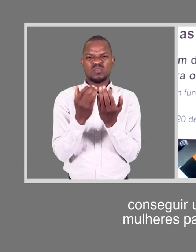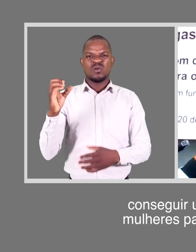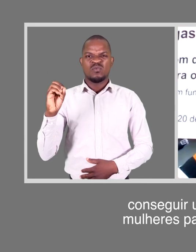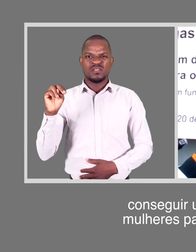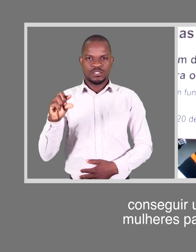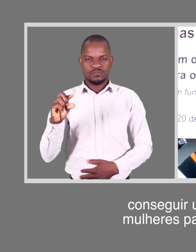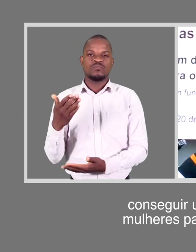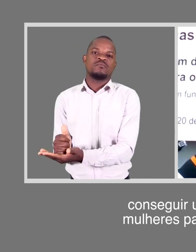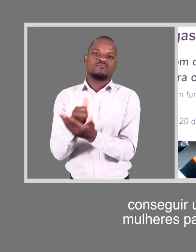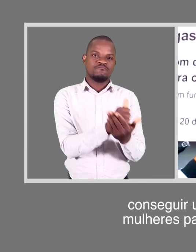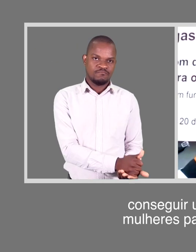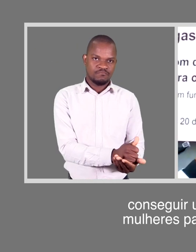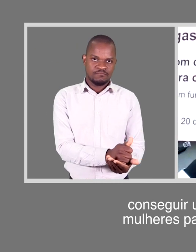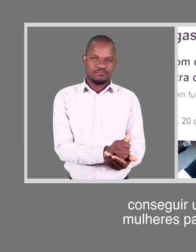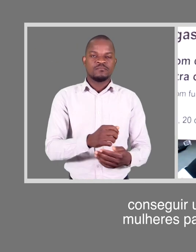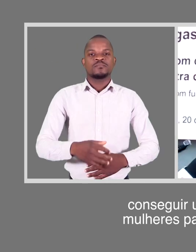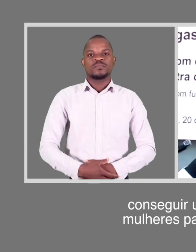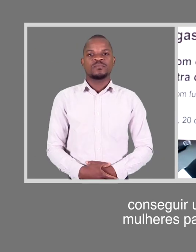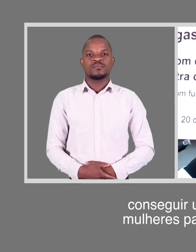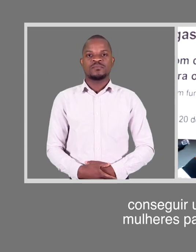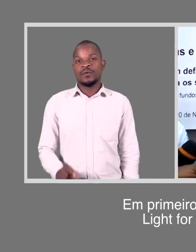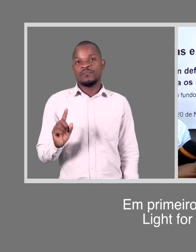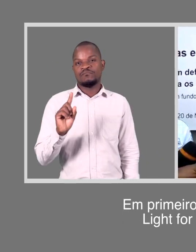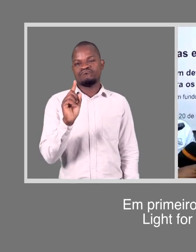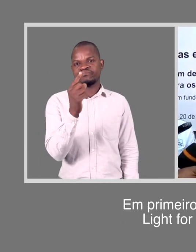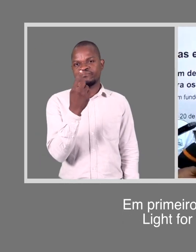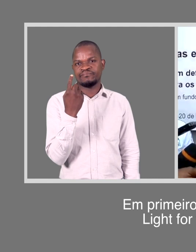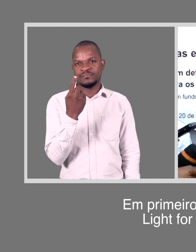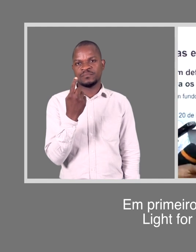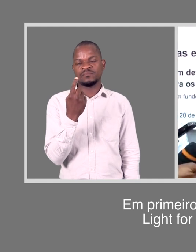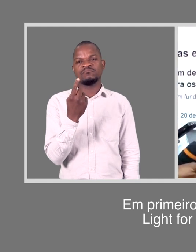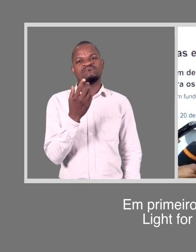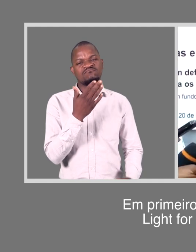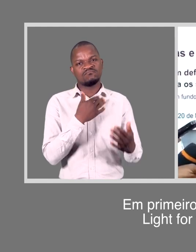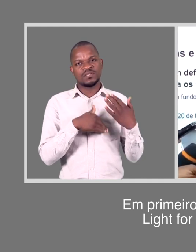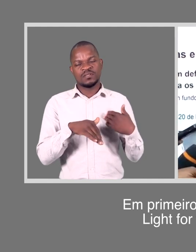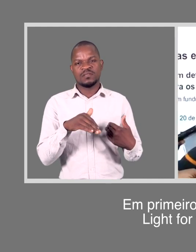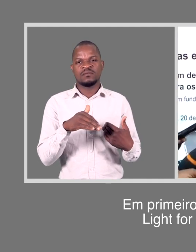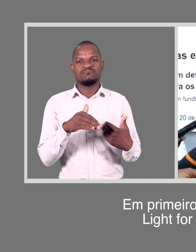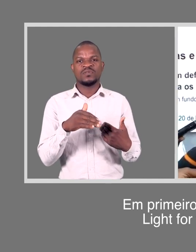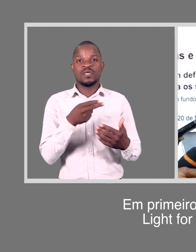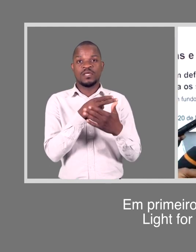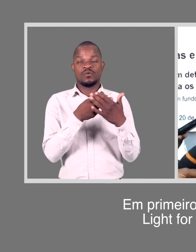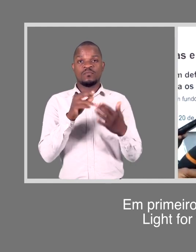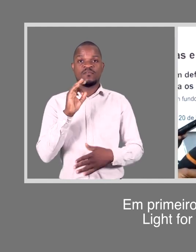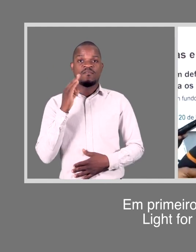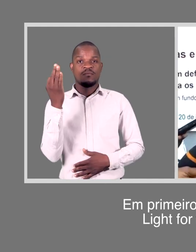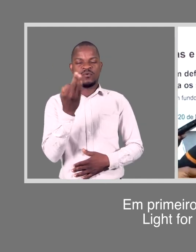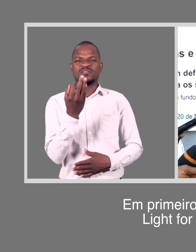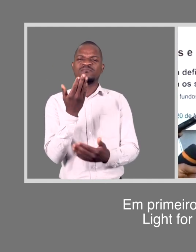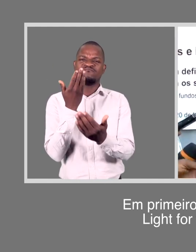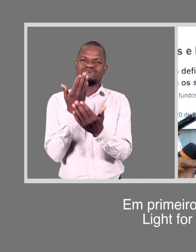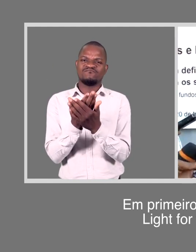podermos ajudar essas mulheres para que possam vir denunciar. Em primeiro lugar, FOMOD agradece